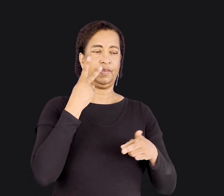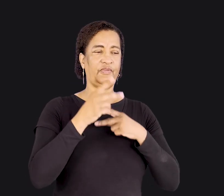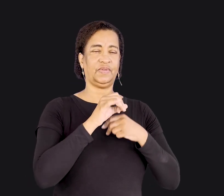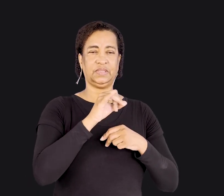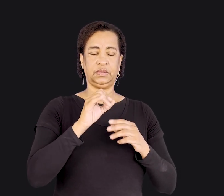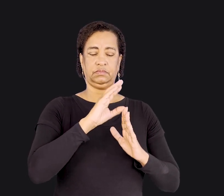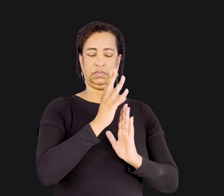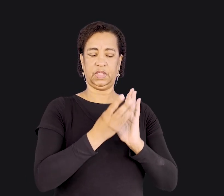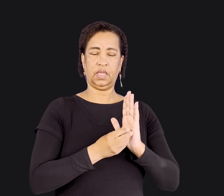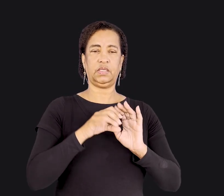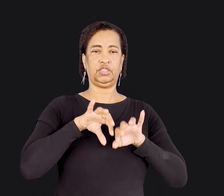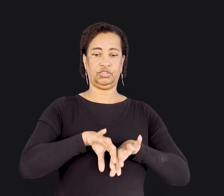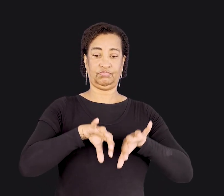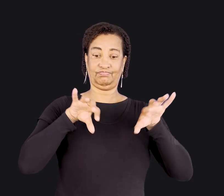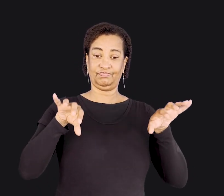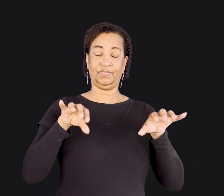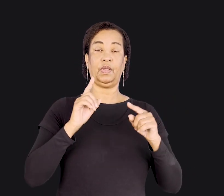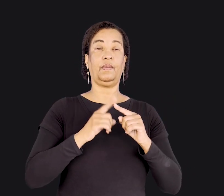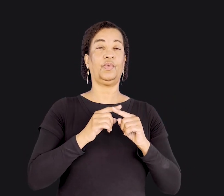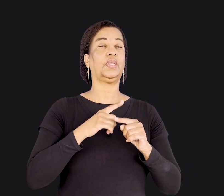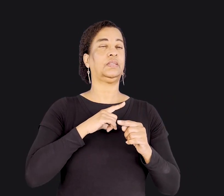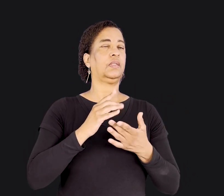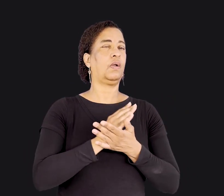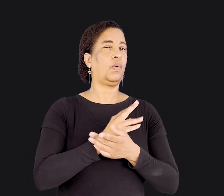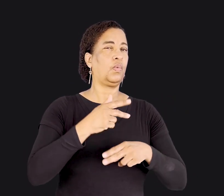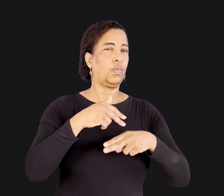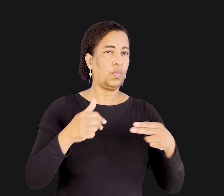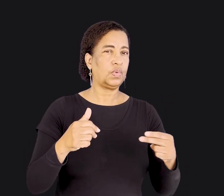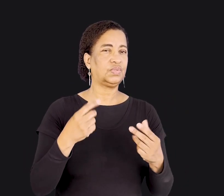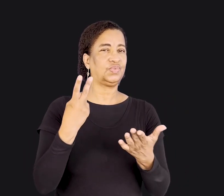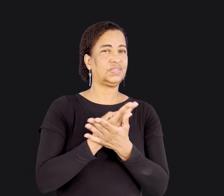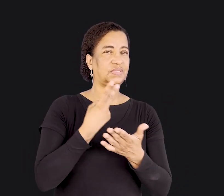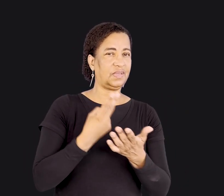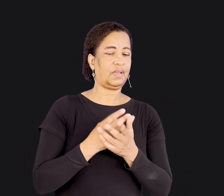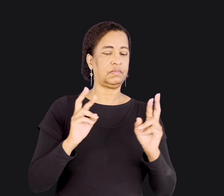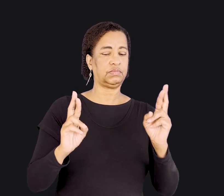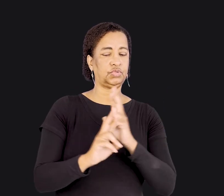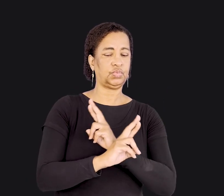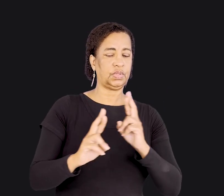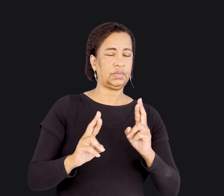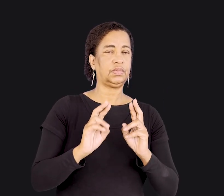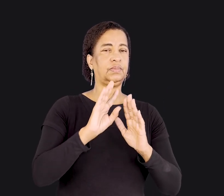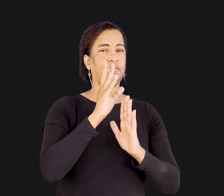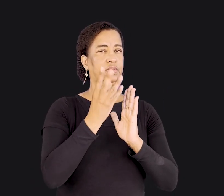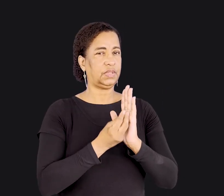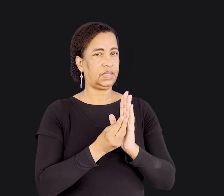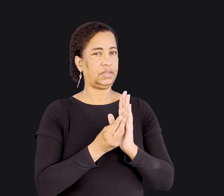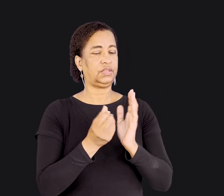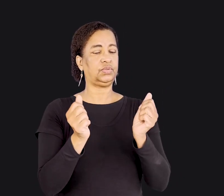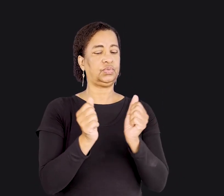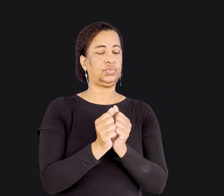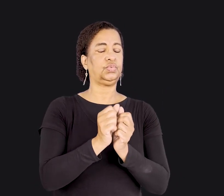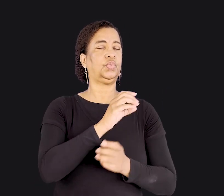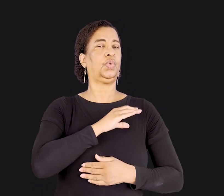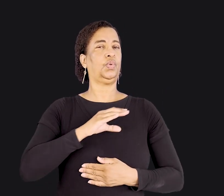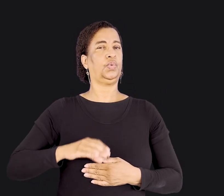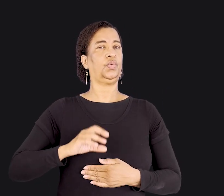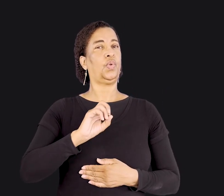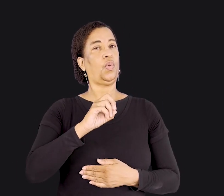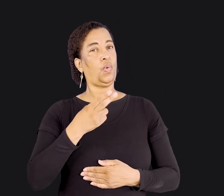está dividida, existe alguma coisa errada no relacionamento entre ela e Cristo. ou alguma coisa errada no